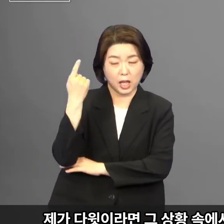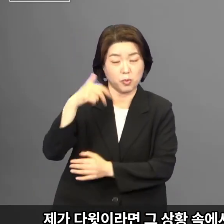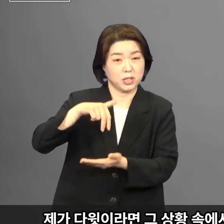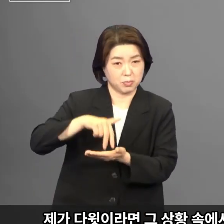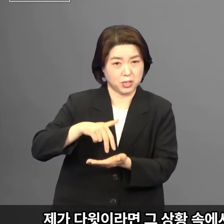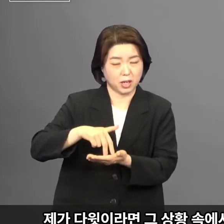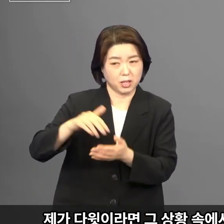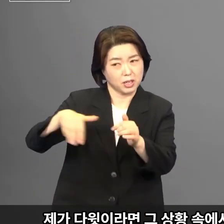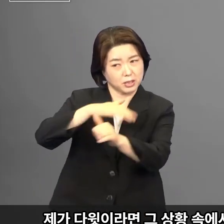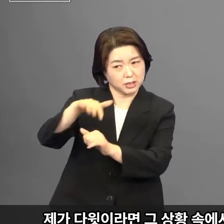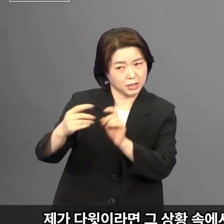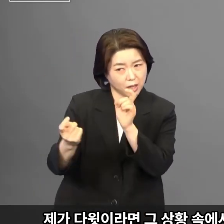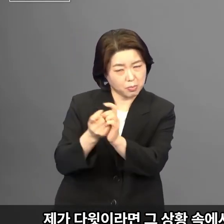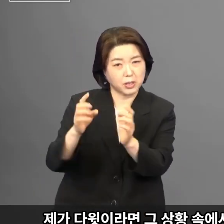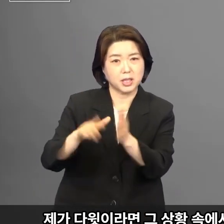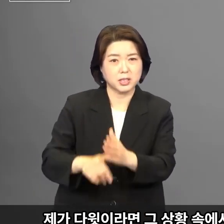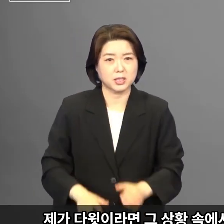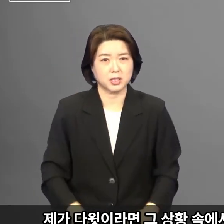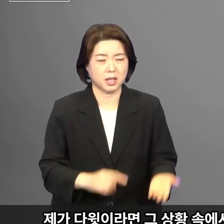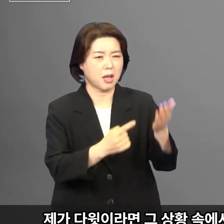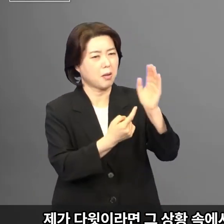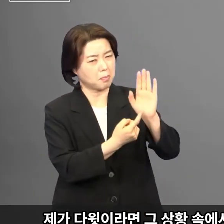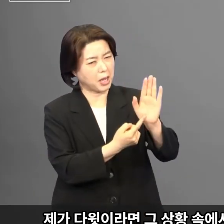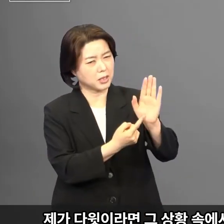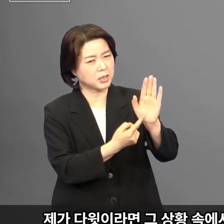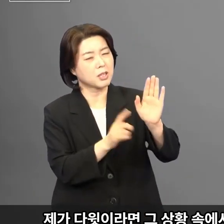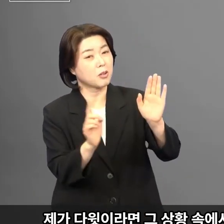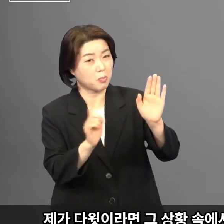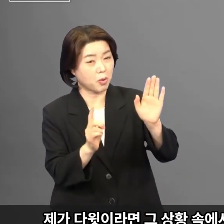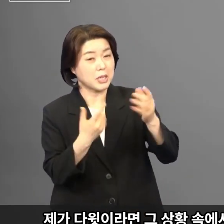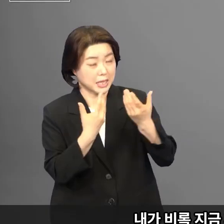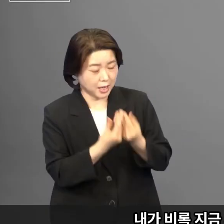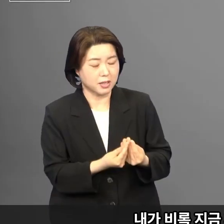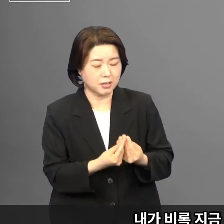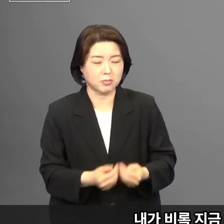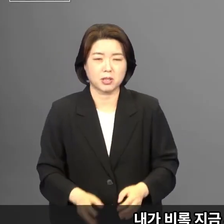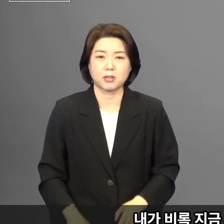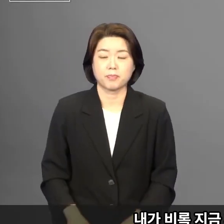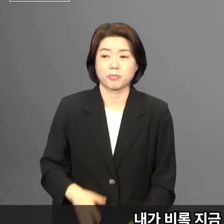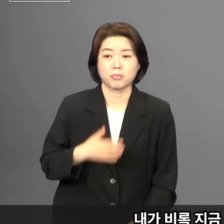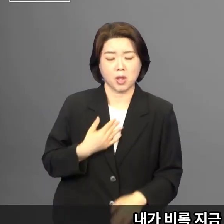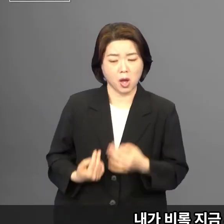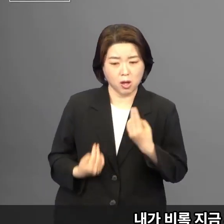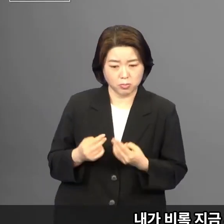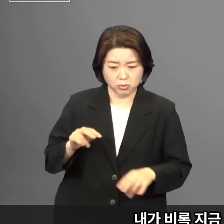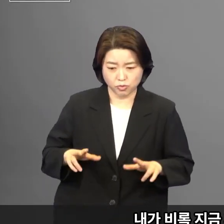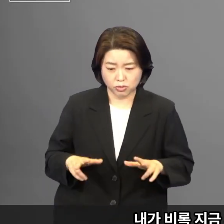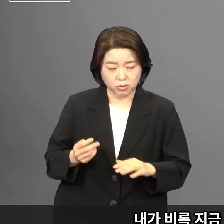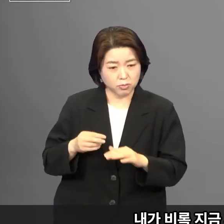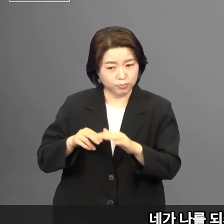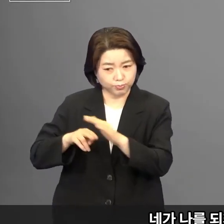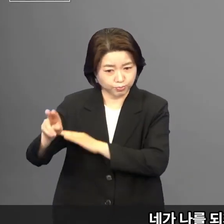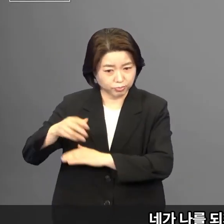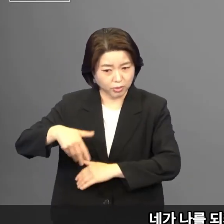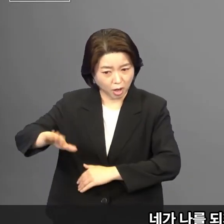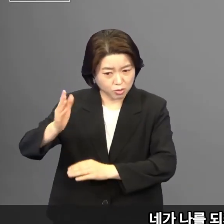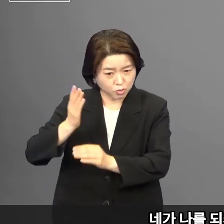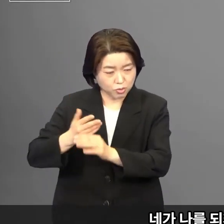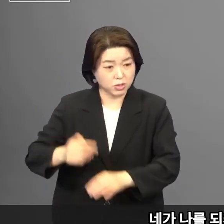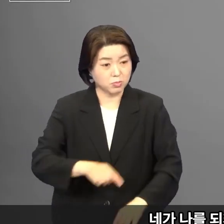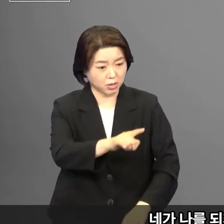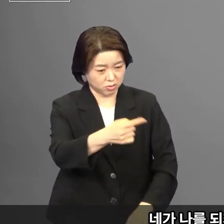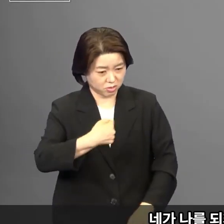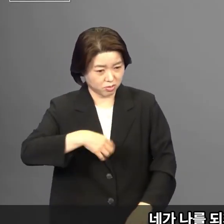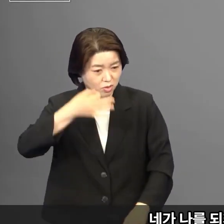속에서 이렇게 반응했을지도 모르겠습니다. 내가 비록 지금 피난을 간다고 하지만 너가 나를 되게